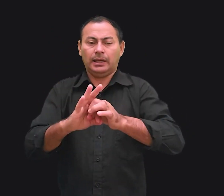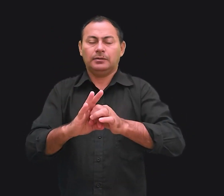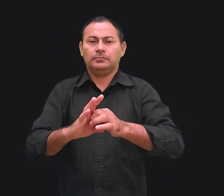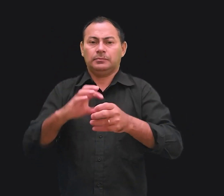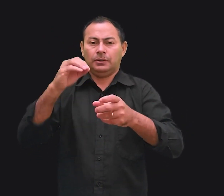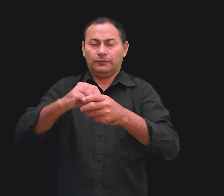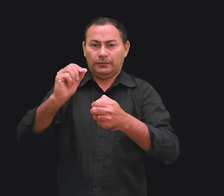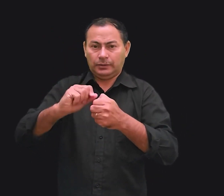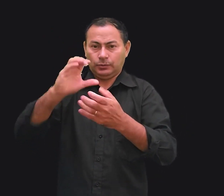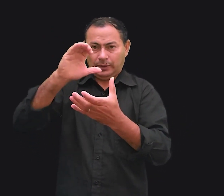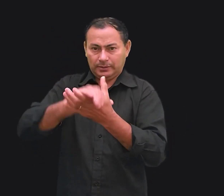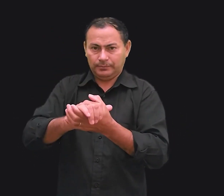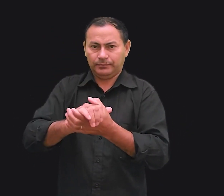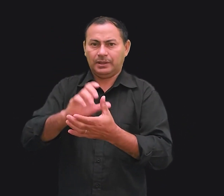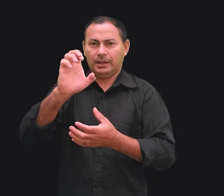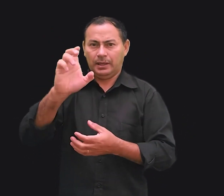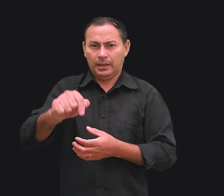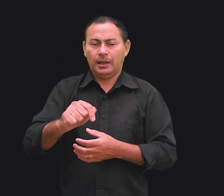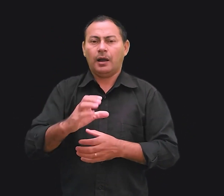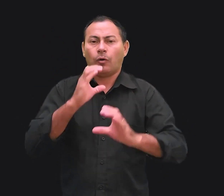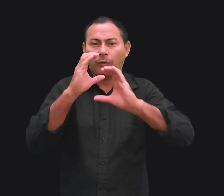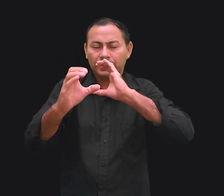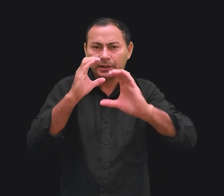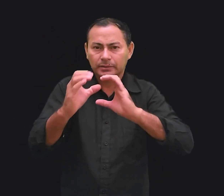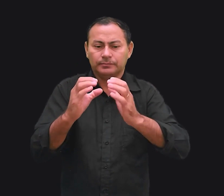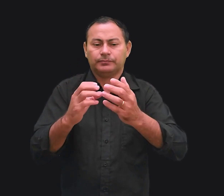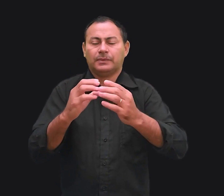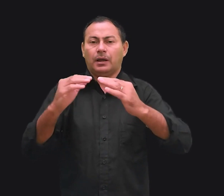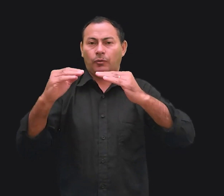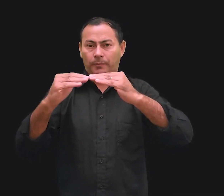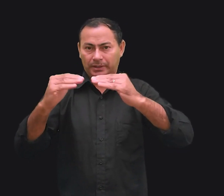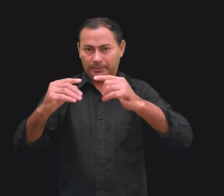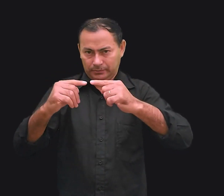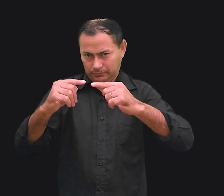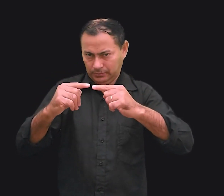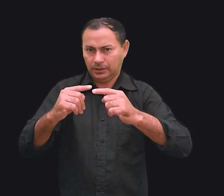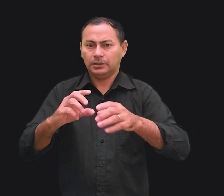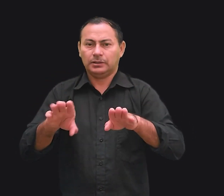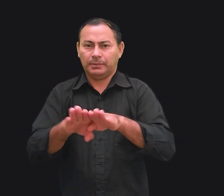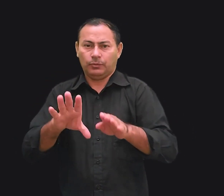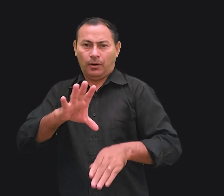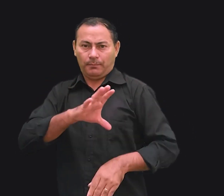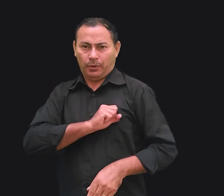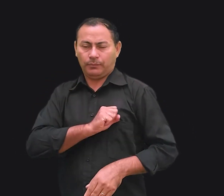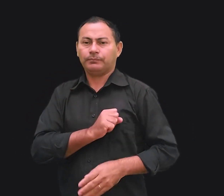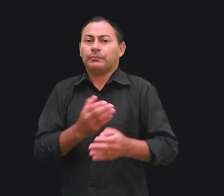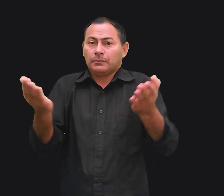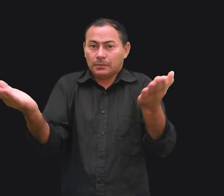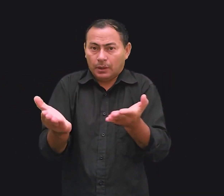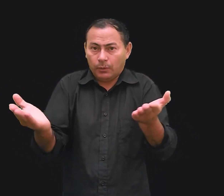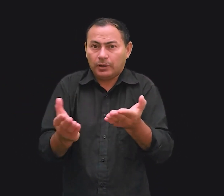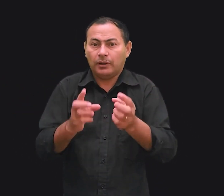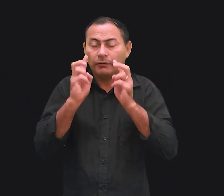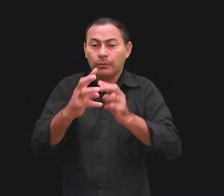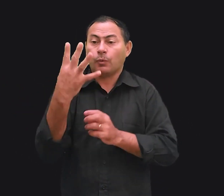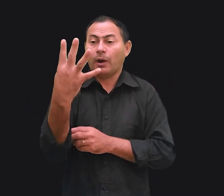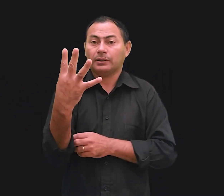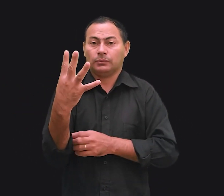que perfazem o casamento é a comunicação, a compatibilidade e o amor. Hoje veremos o 4º